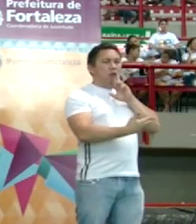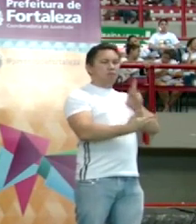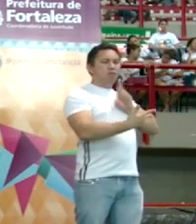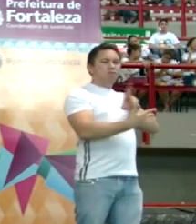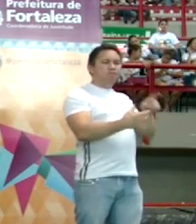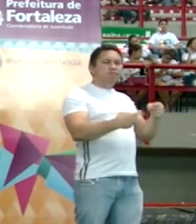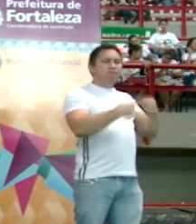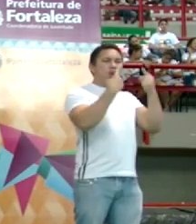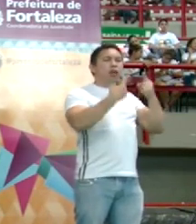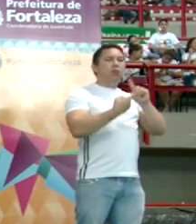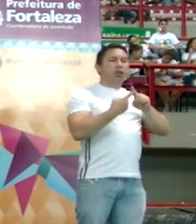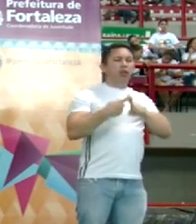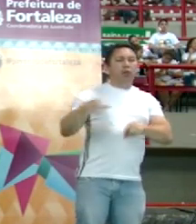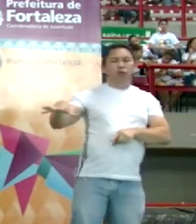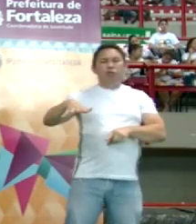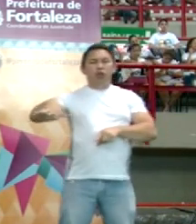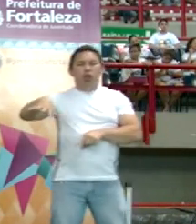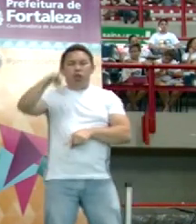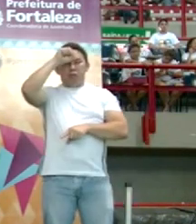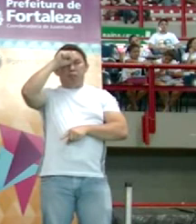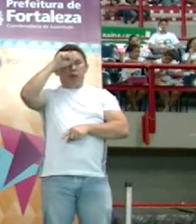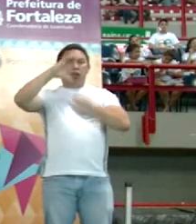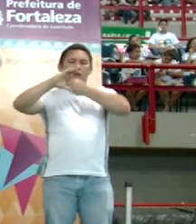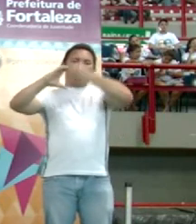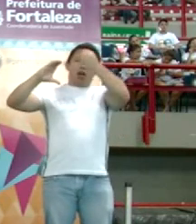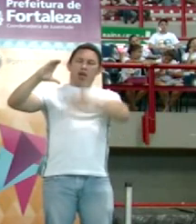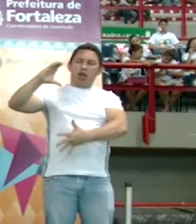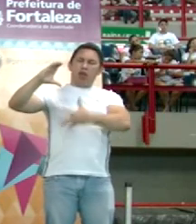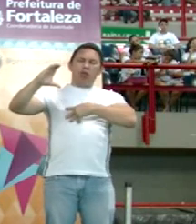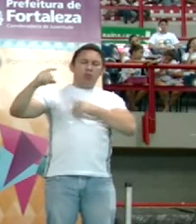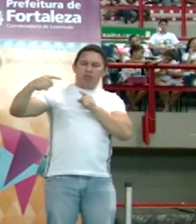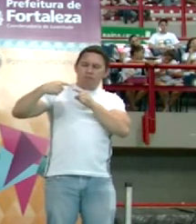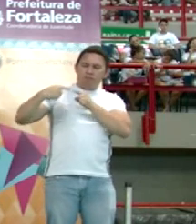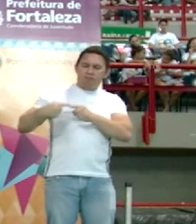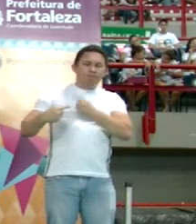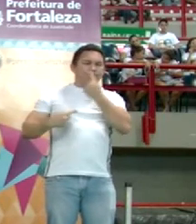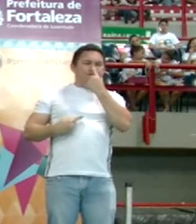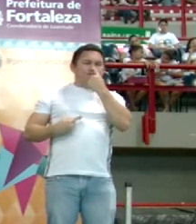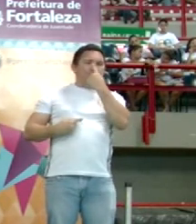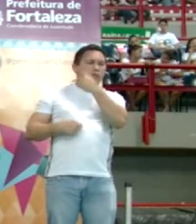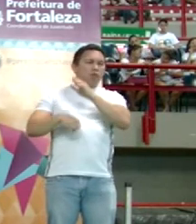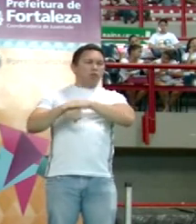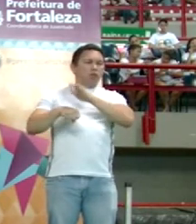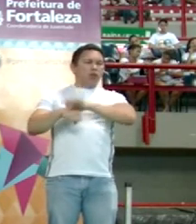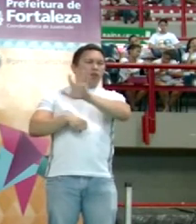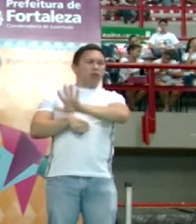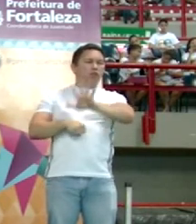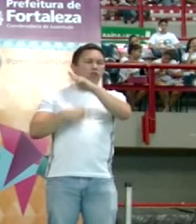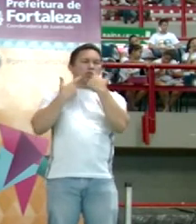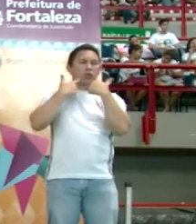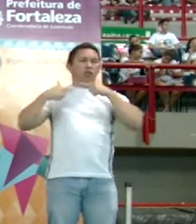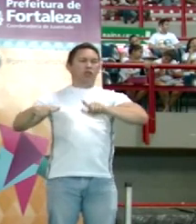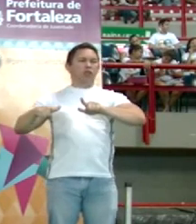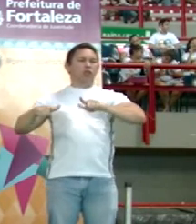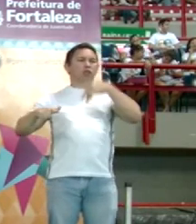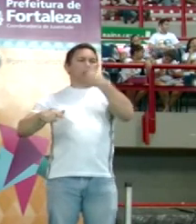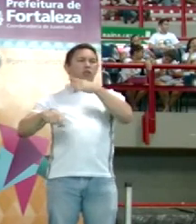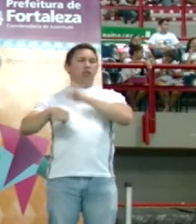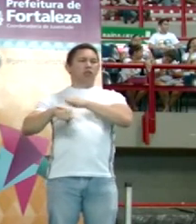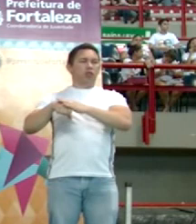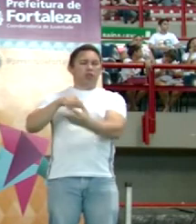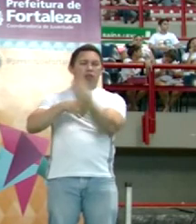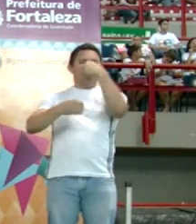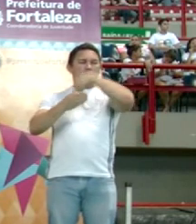as características que fazem com que você identifique cada uma dessas funções da linguagem